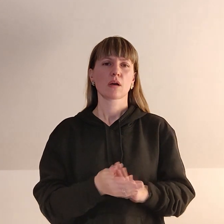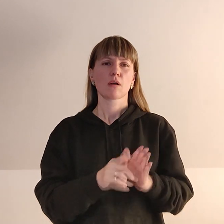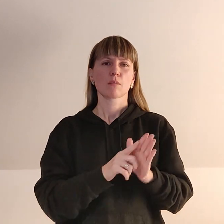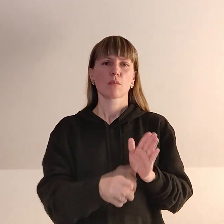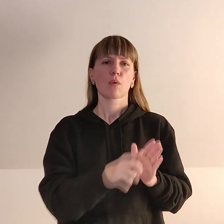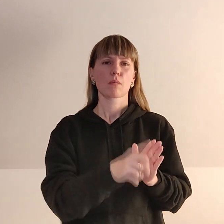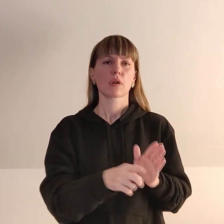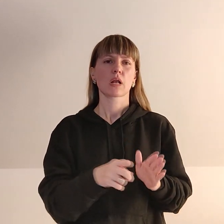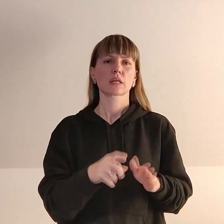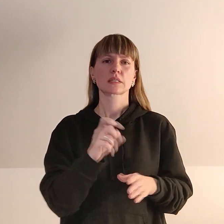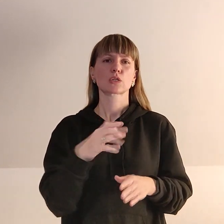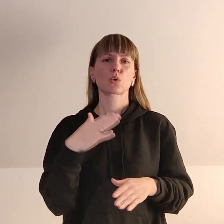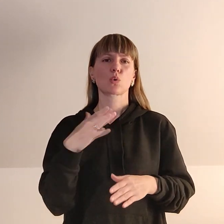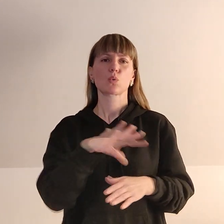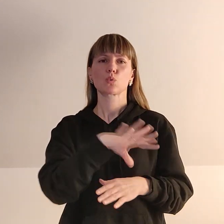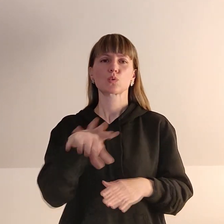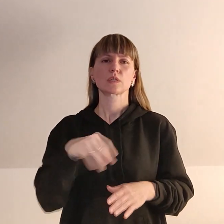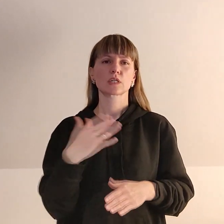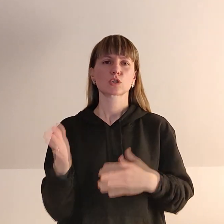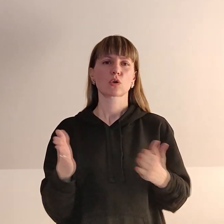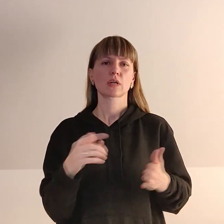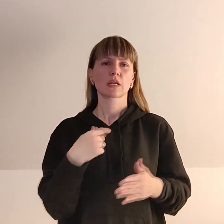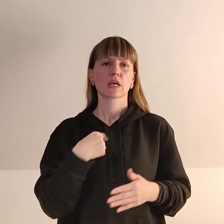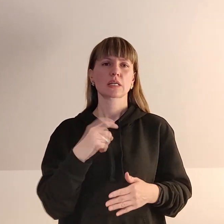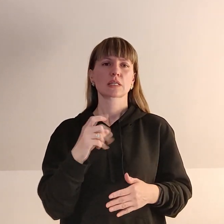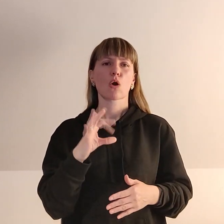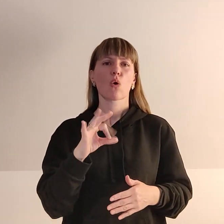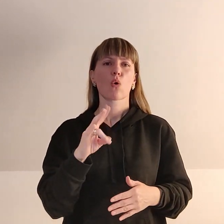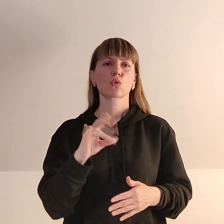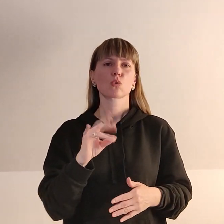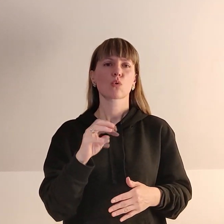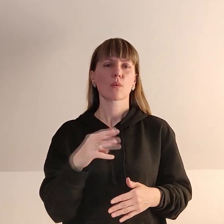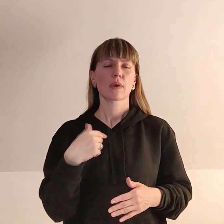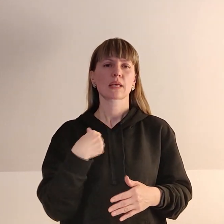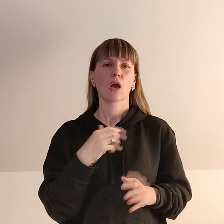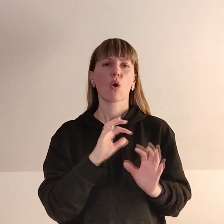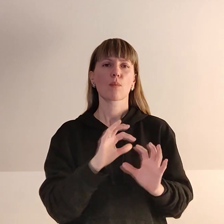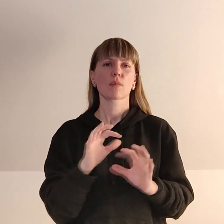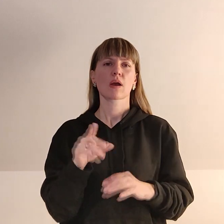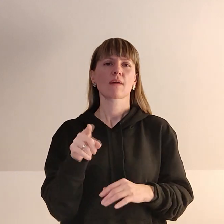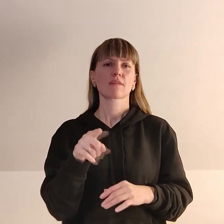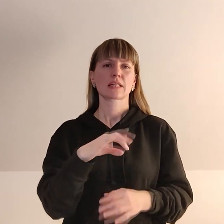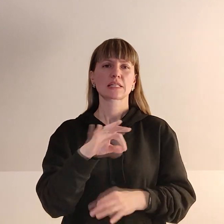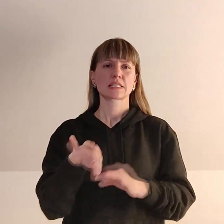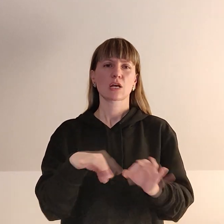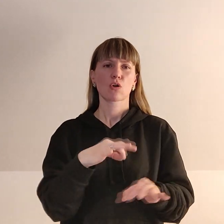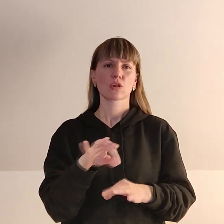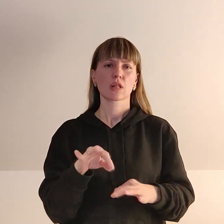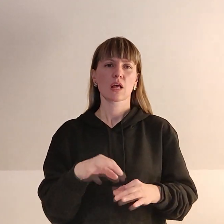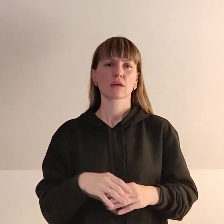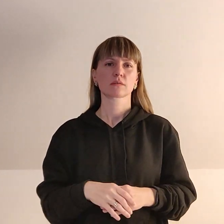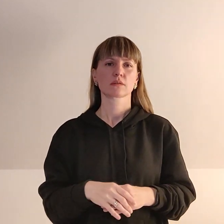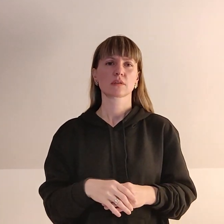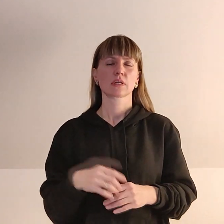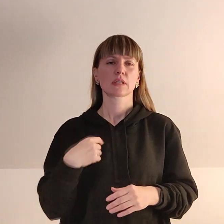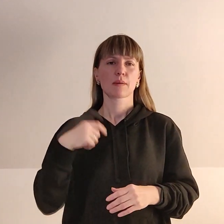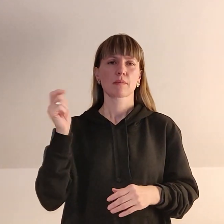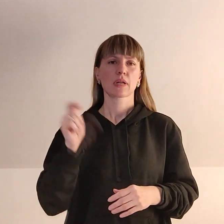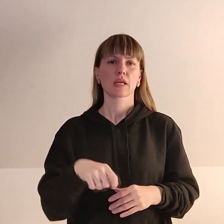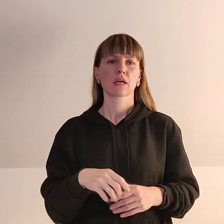Бомблять з усіх сторін. З онуком. Я опікун. Я опікун, він сирота. І я